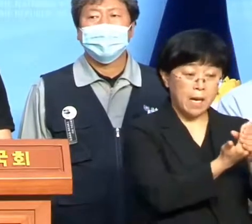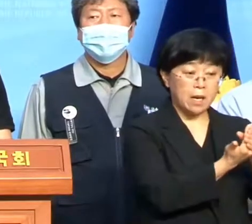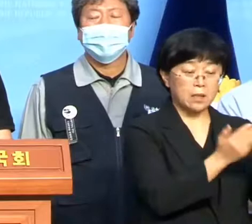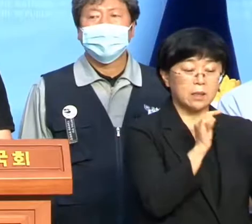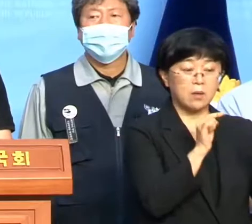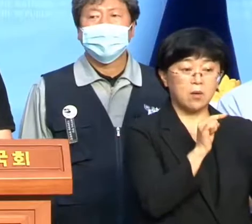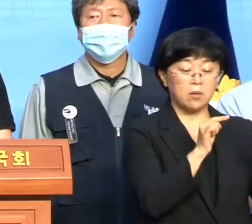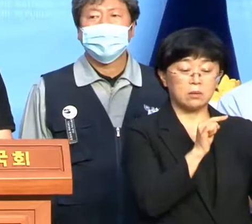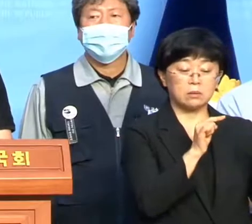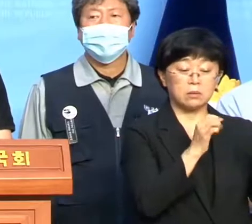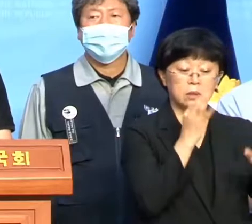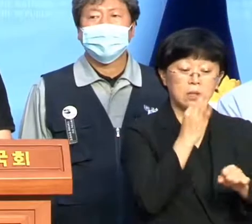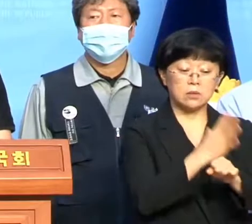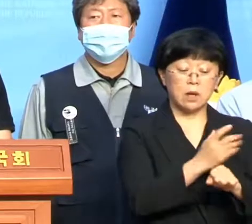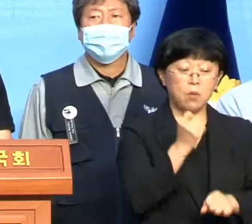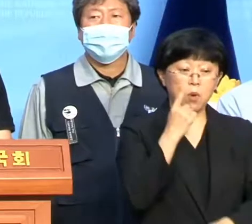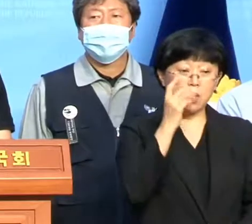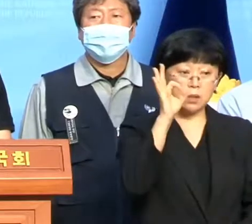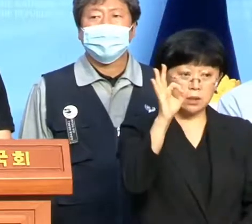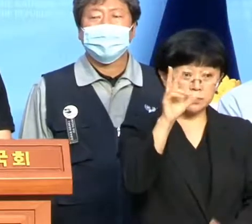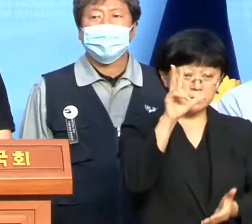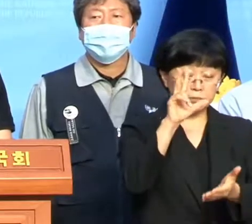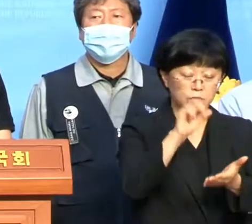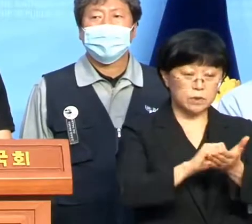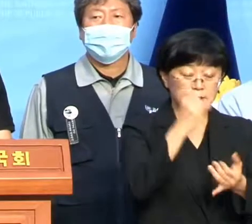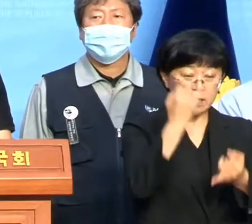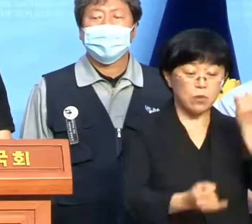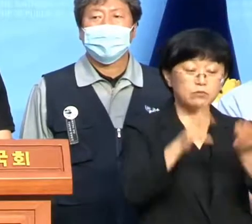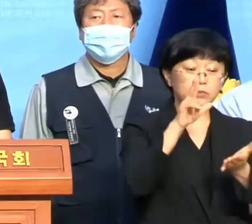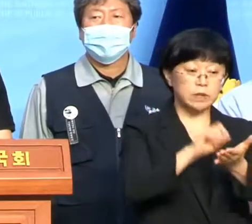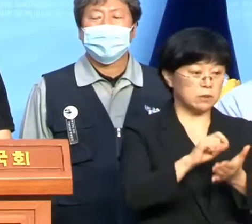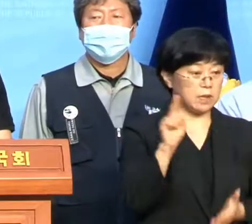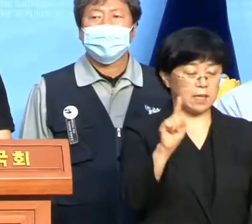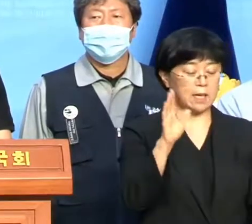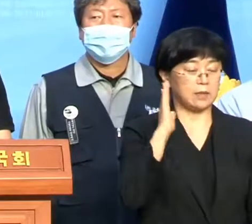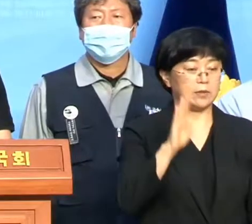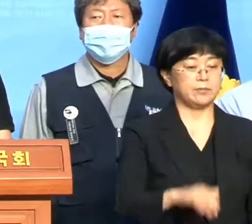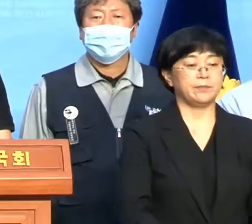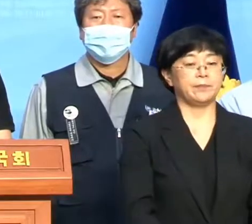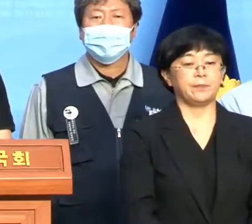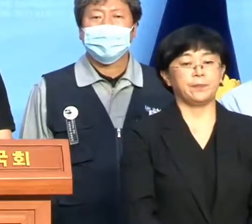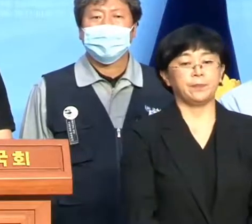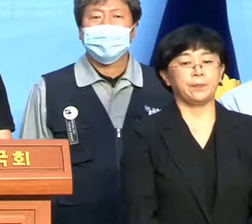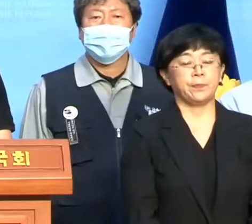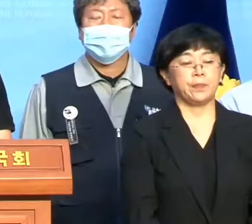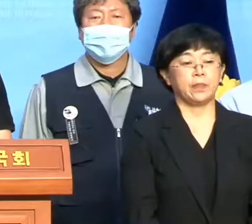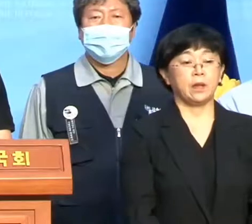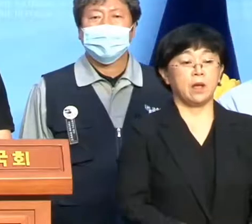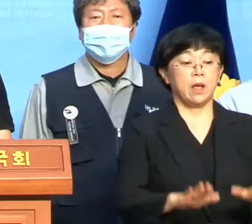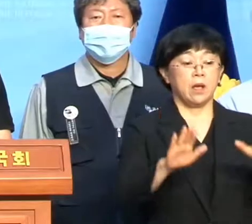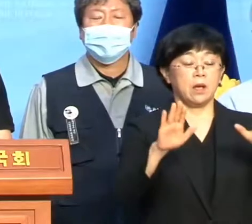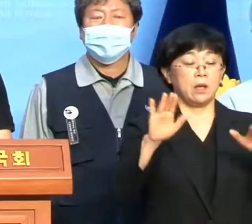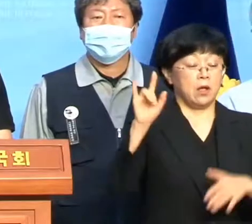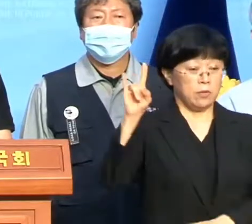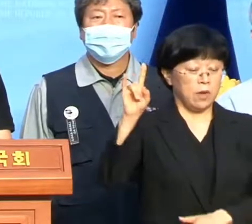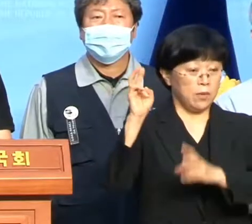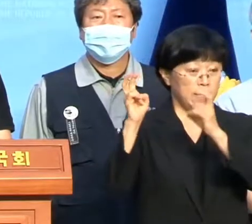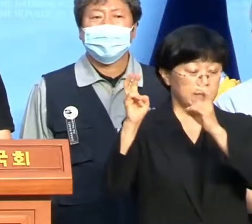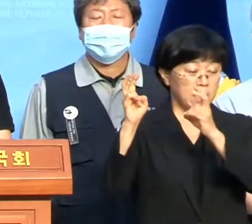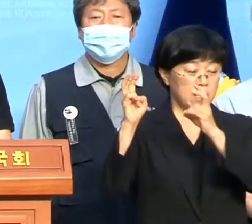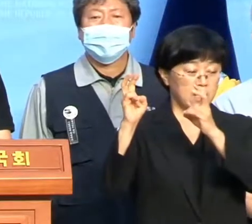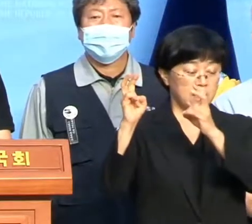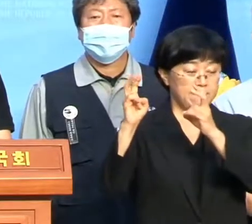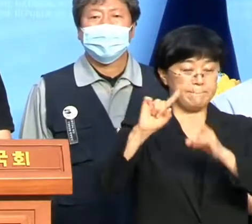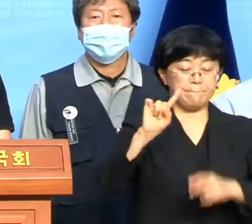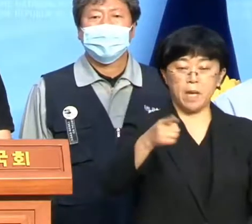단순한 임금체불에 문제라고 생각하지 않는다 현대중공업이 105